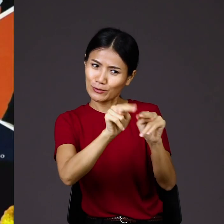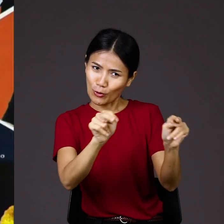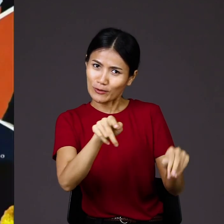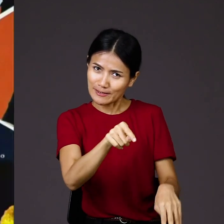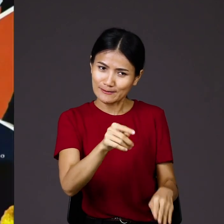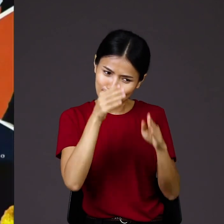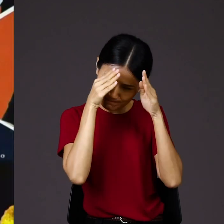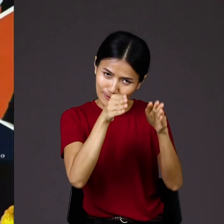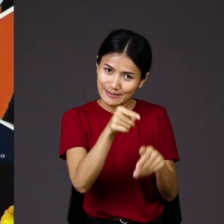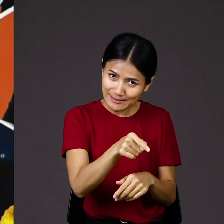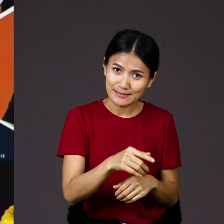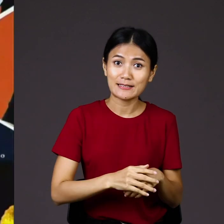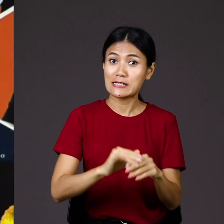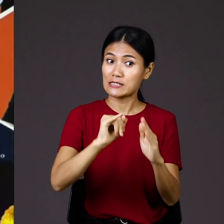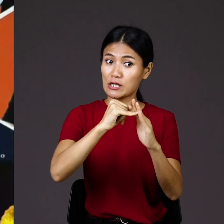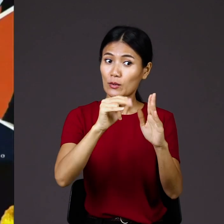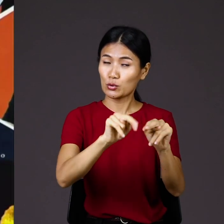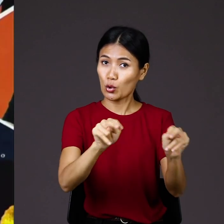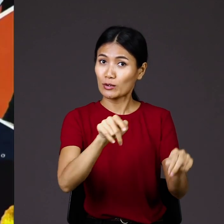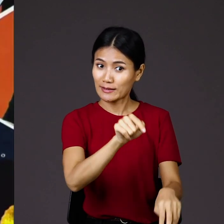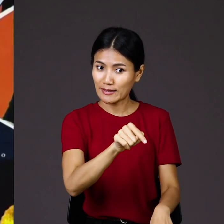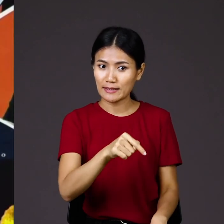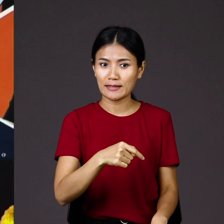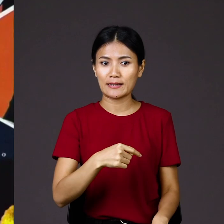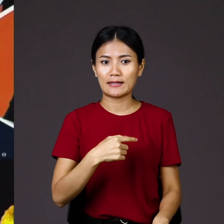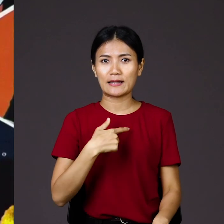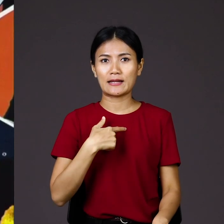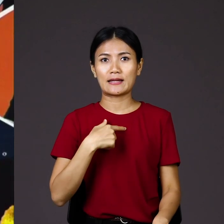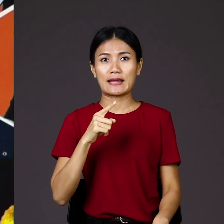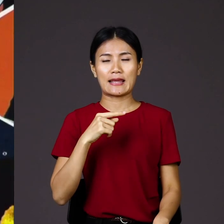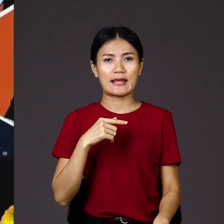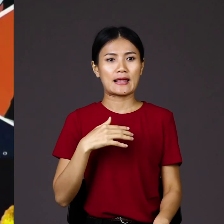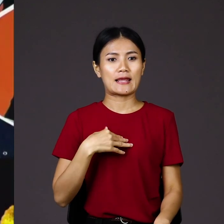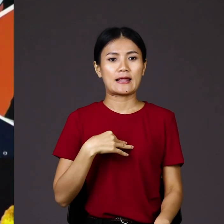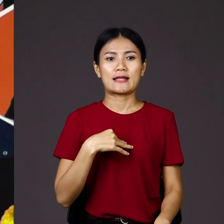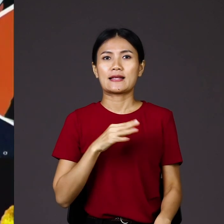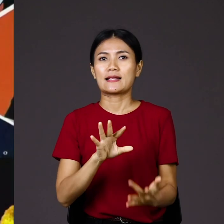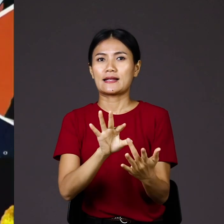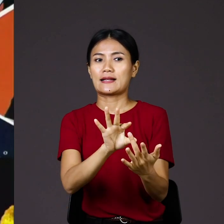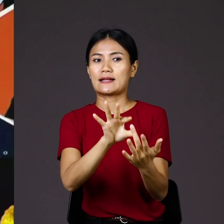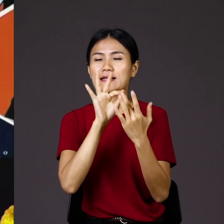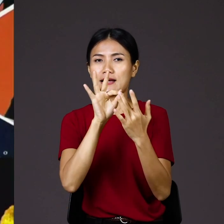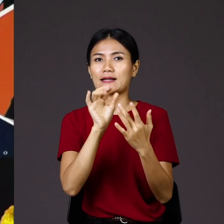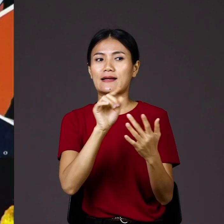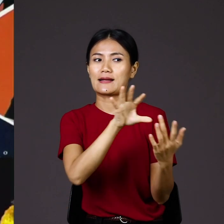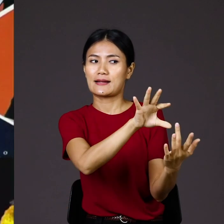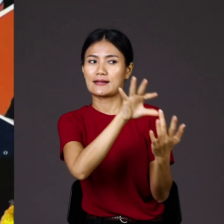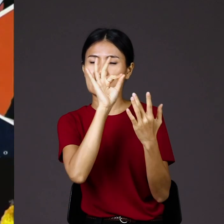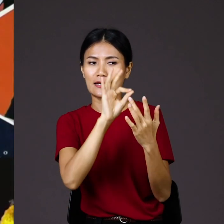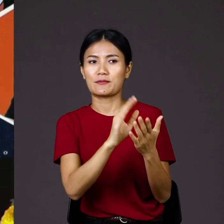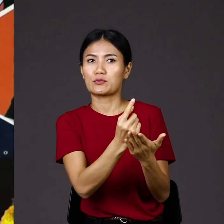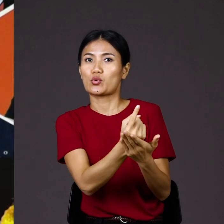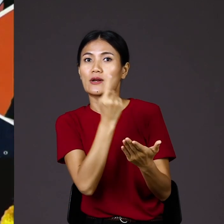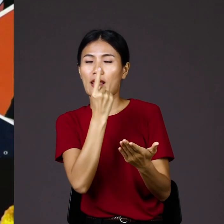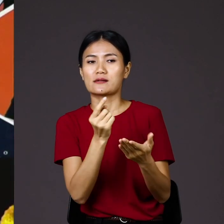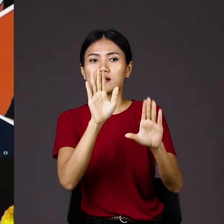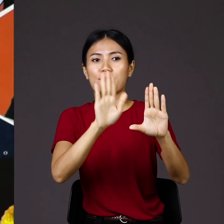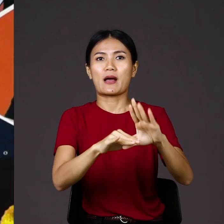ามข่าวตั้งแต่ตอนเป็นพรรคอนาคตใหม่จังหวัดนี้เป็นที่แรกๆเลยครับที่เราคัดผู้สมัครนายกอบ